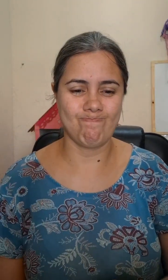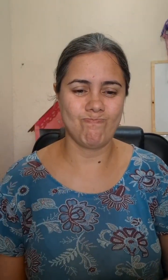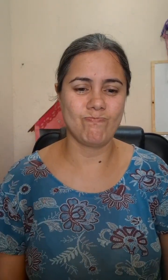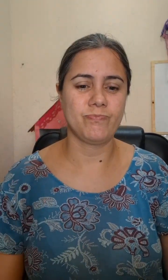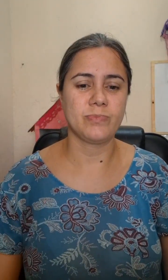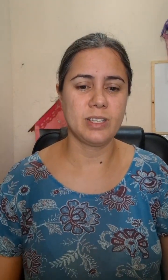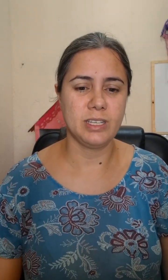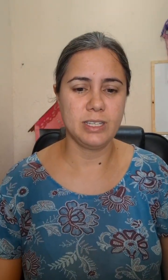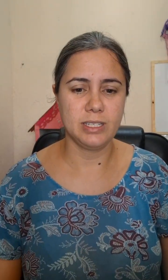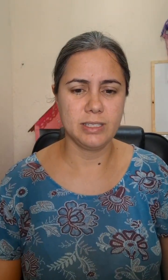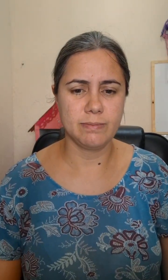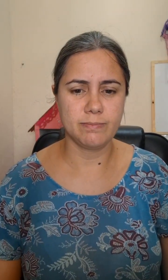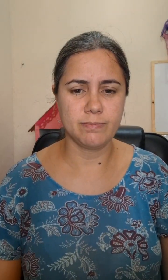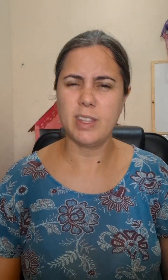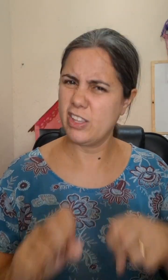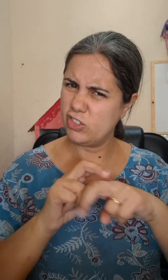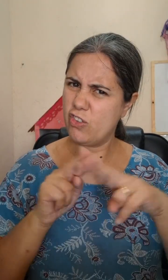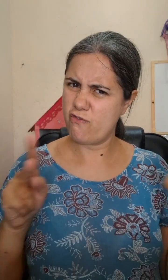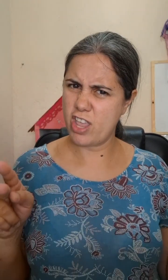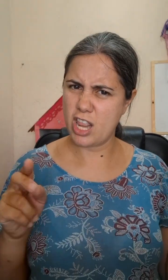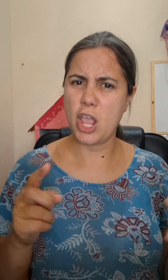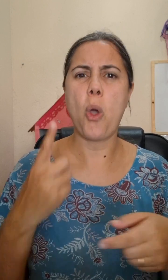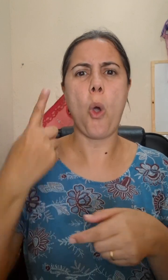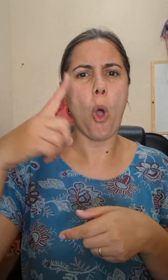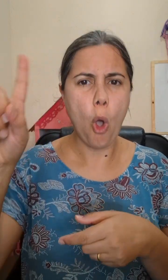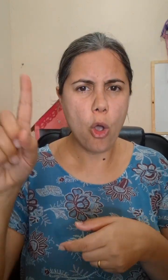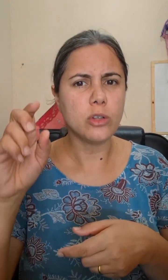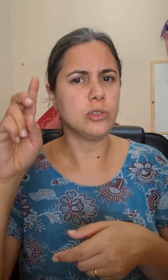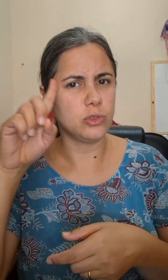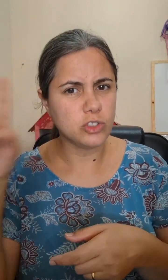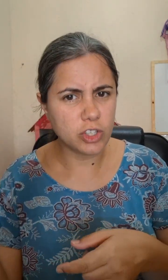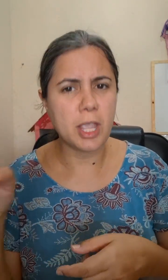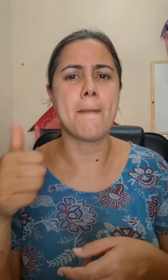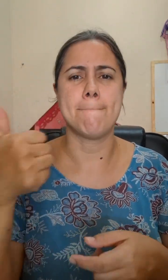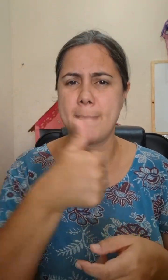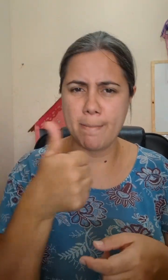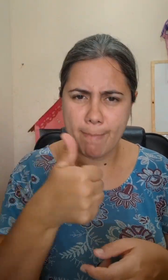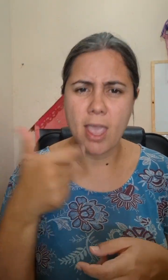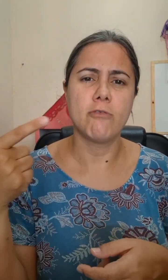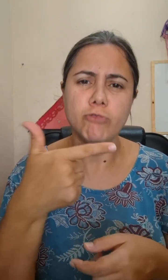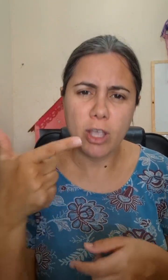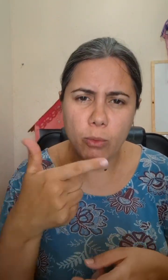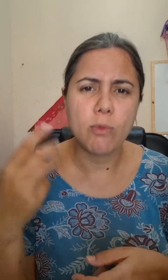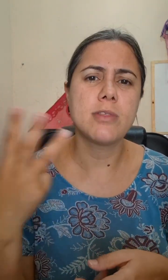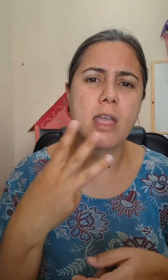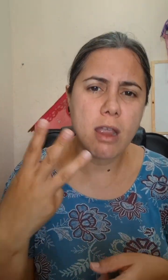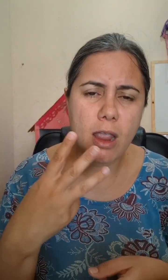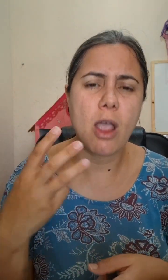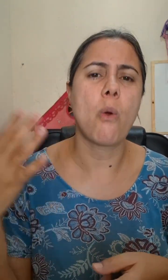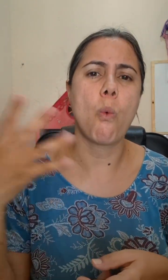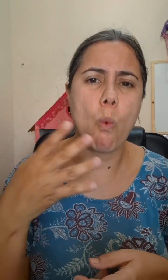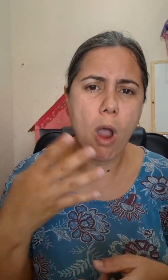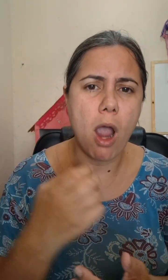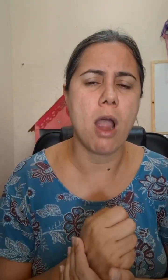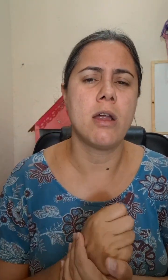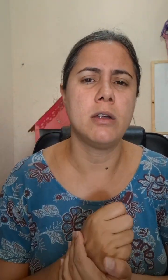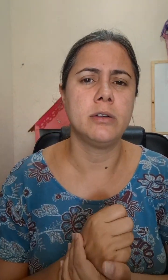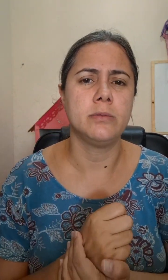Diferente dos outros dias em que Deus, primeiro, segundo, terceiro, quarto e quinta,